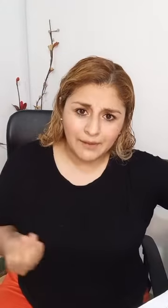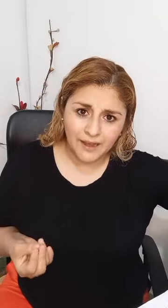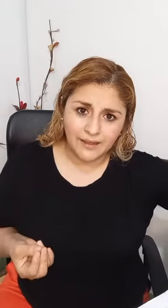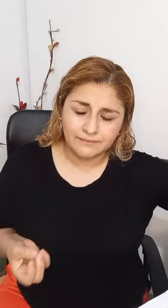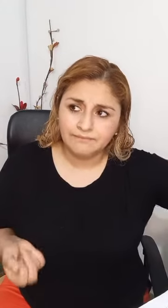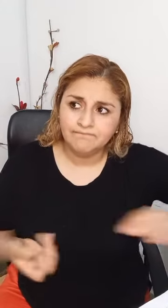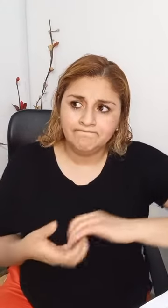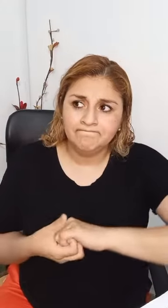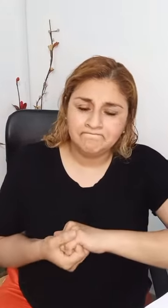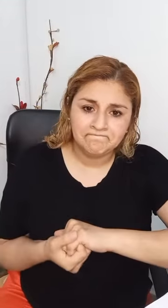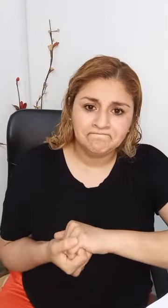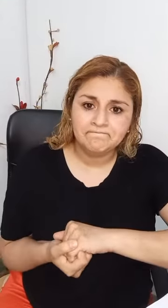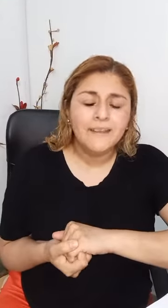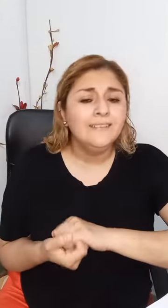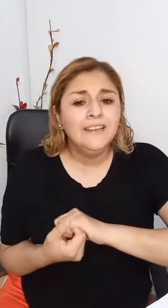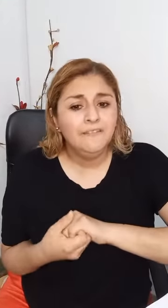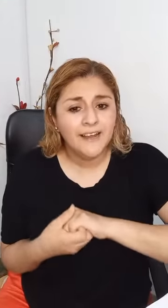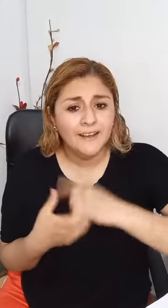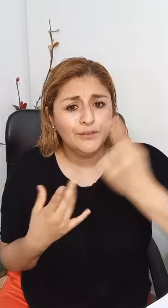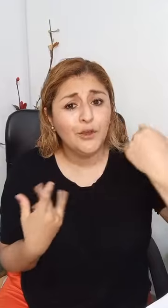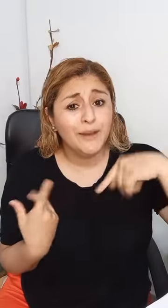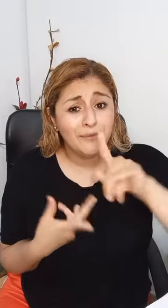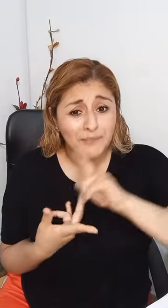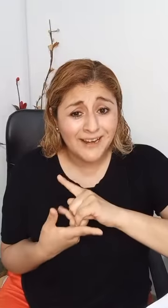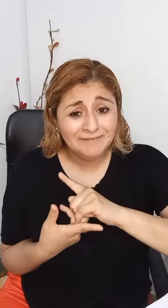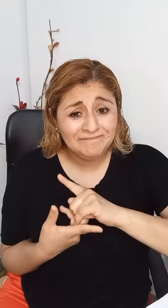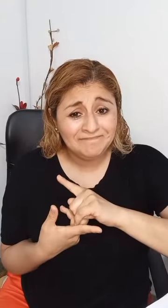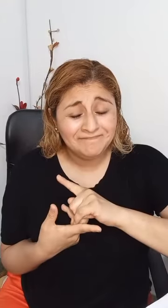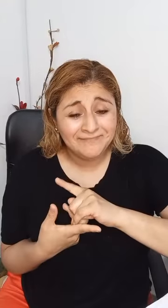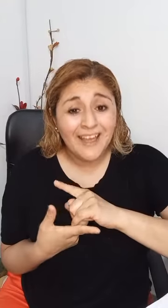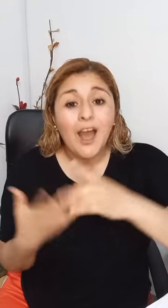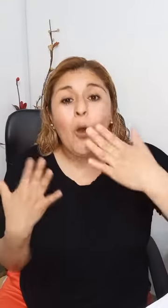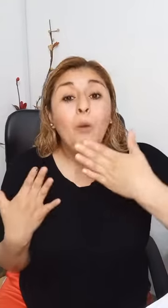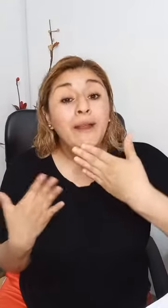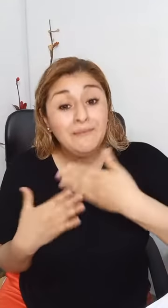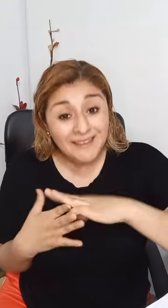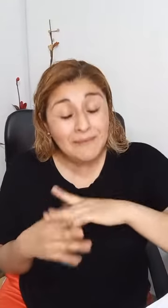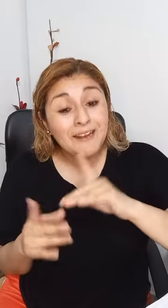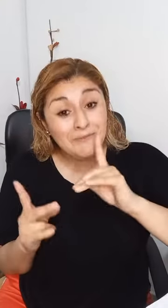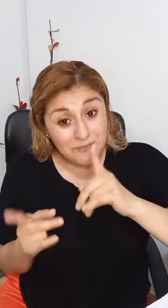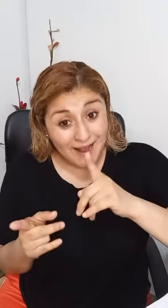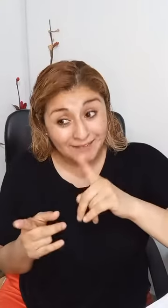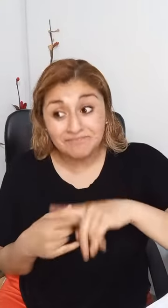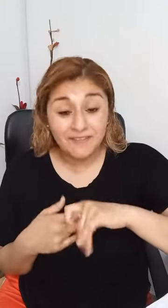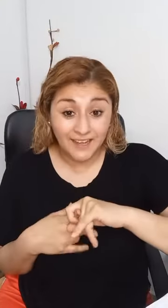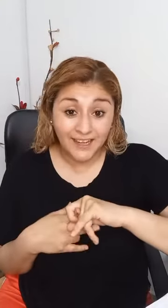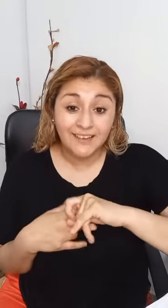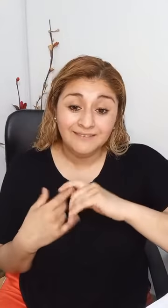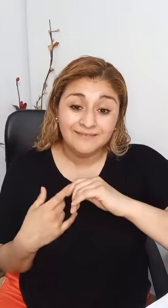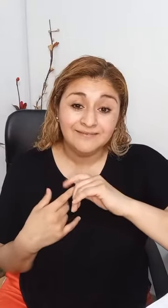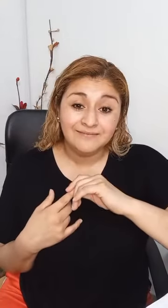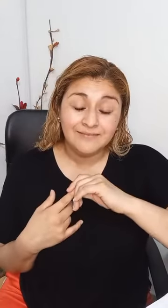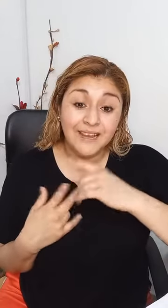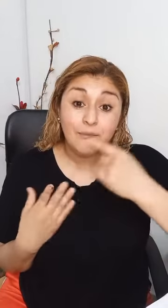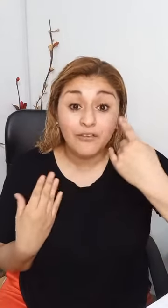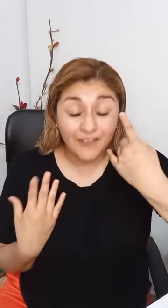cambiamos la mirada? ¿Qué significa que nos miramos mal? Humanamente miramos mal. ¿Sí?